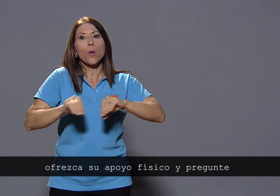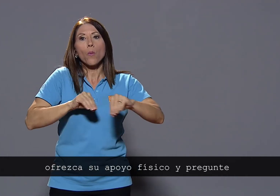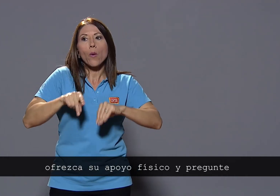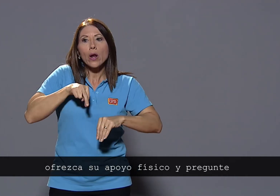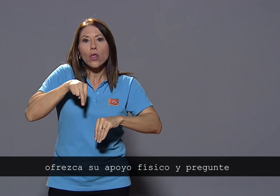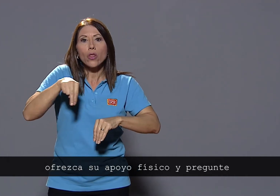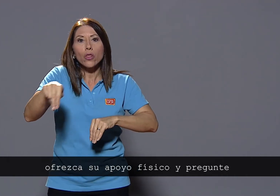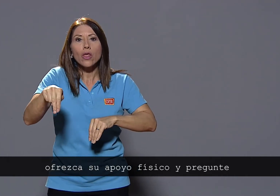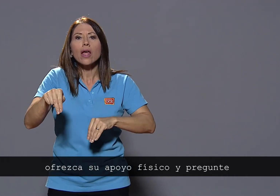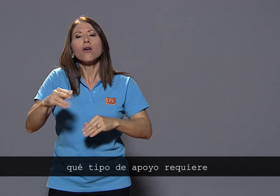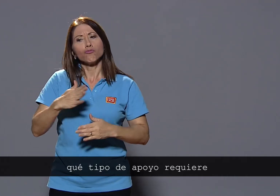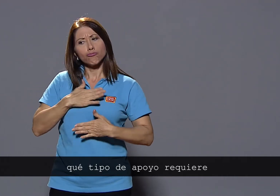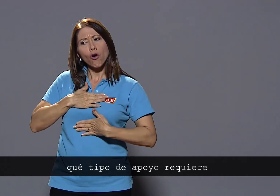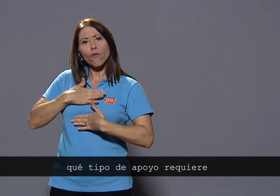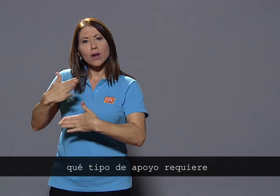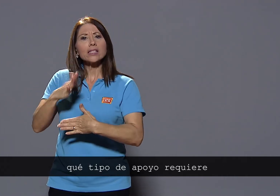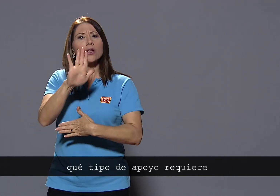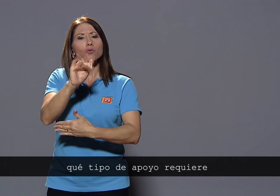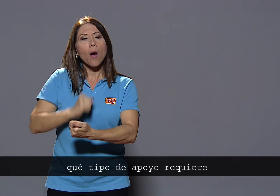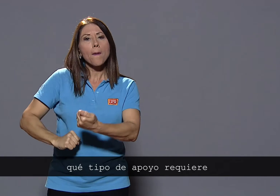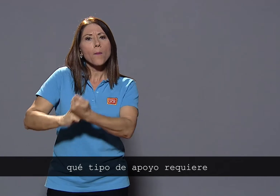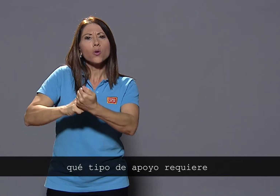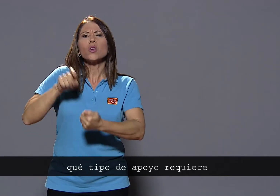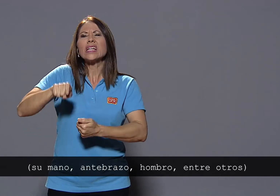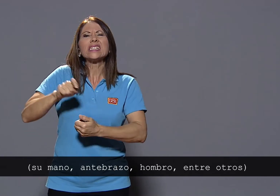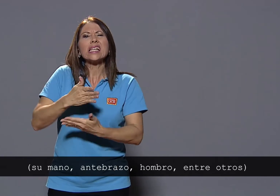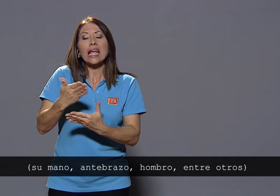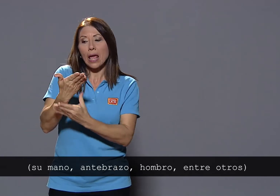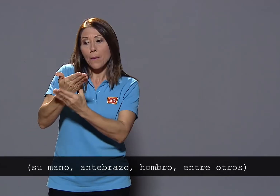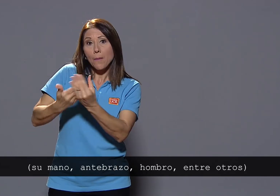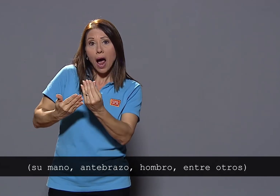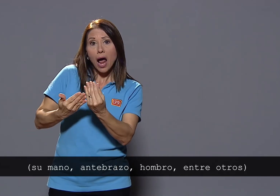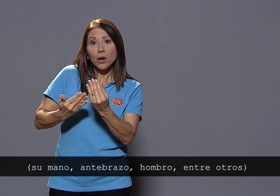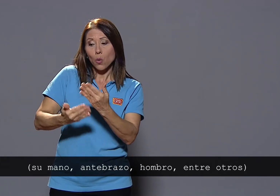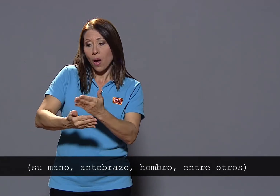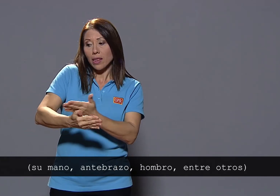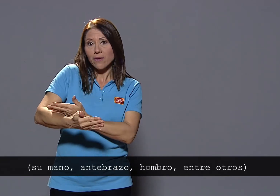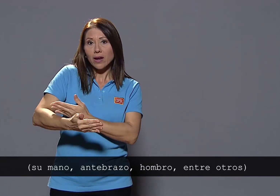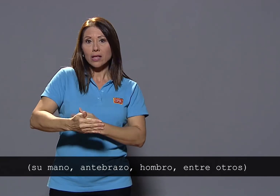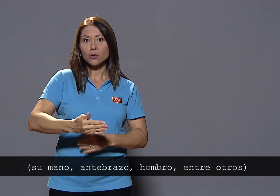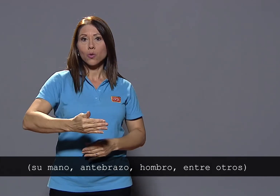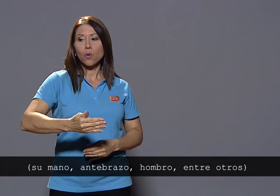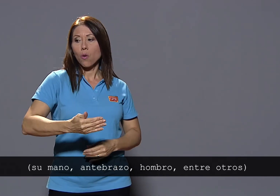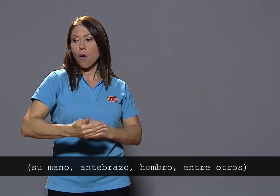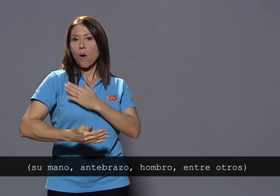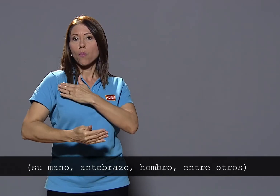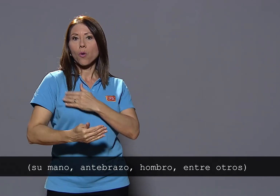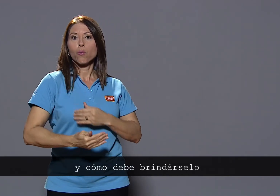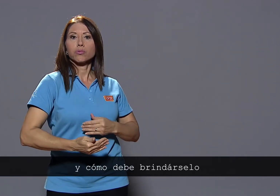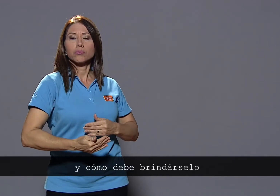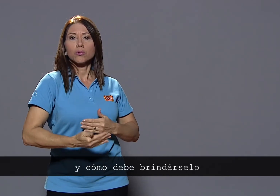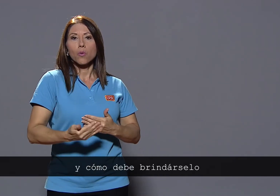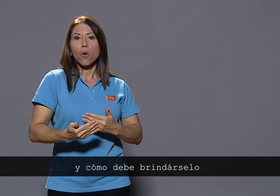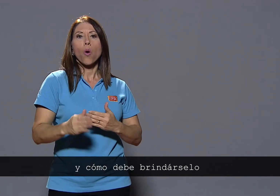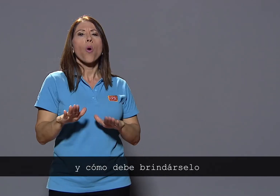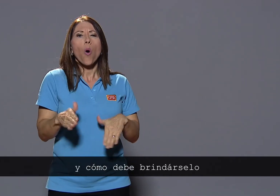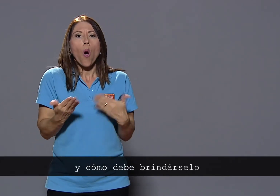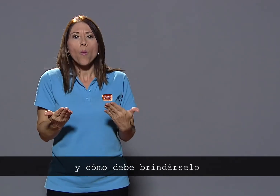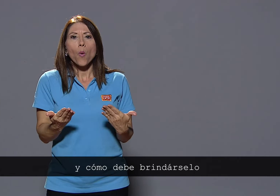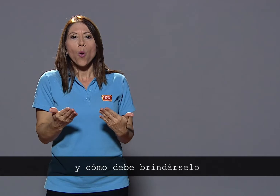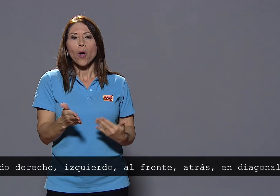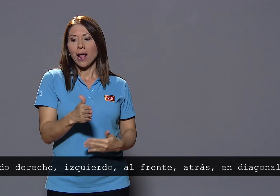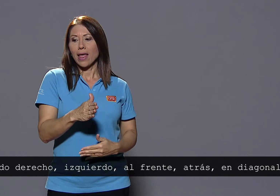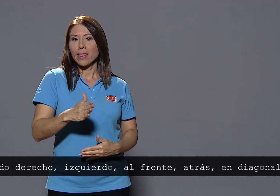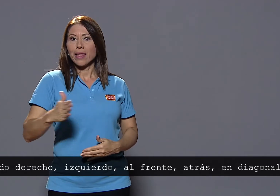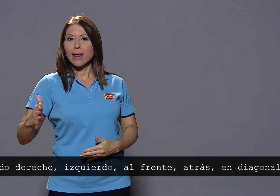apoyo físico y pregunte qué tipo de apoyo requiere, su mano, antebrazo, hombro, entre otros, y cómo debe